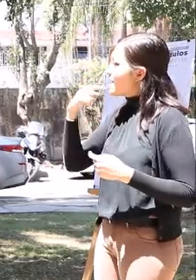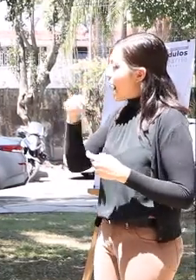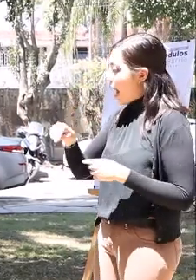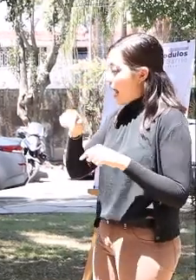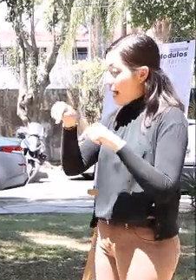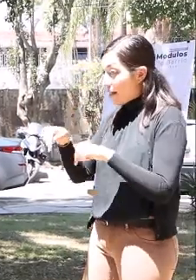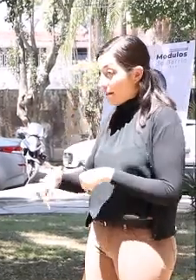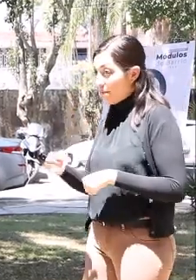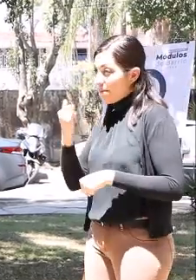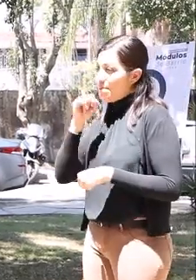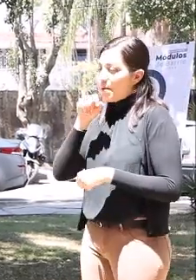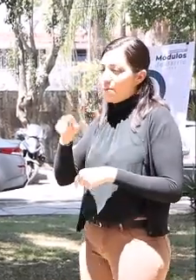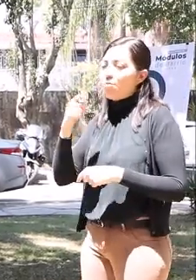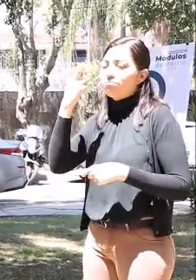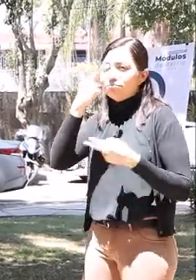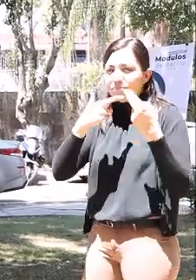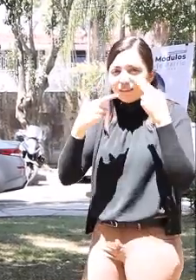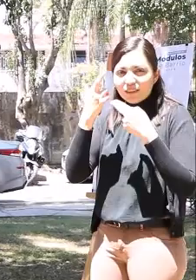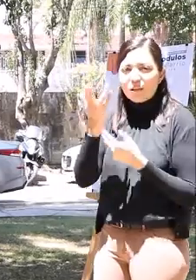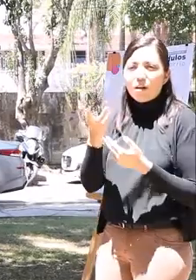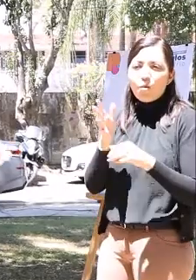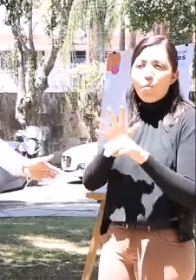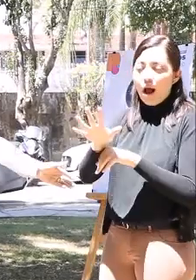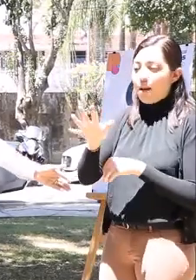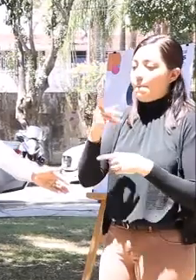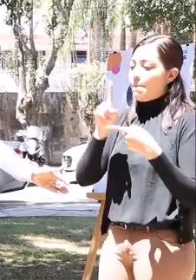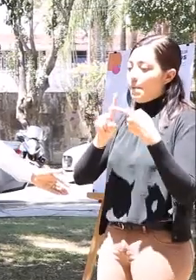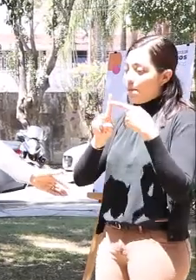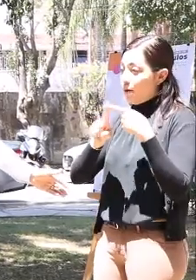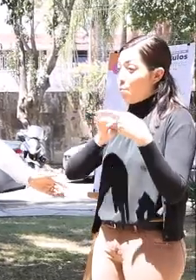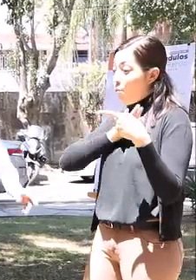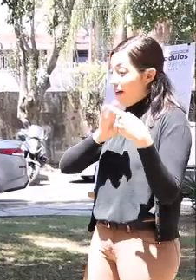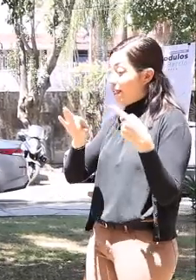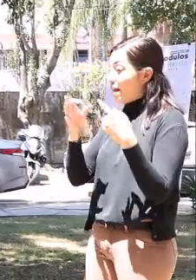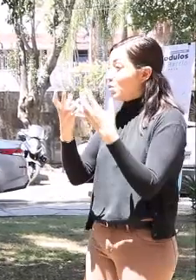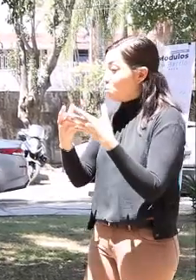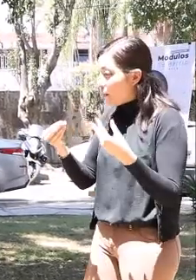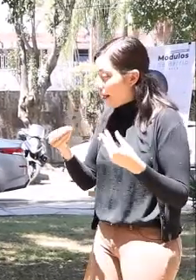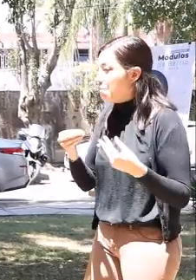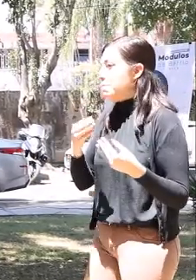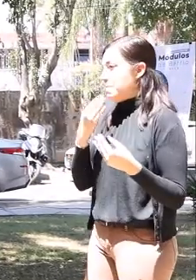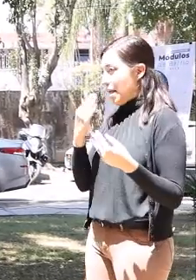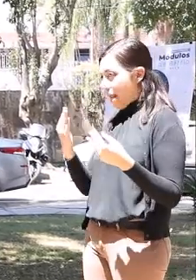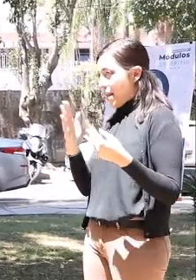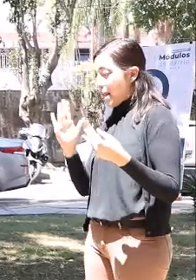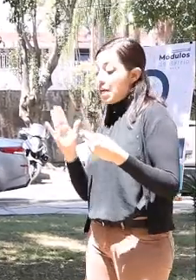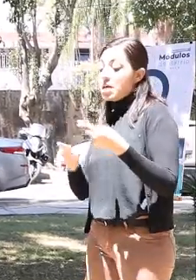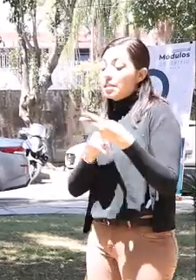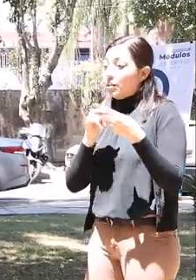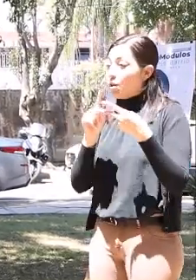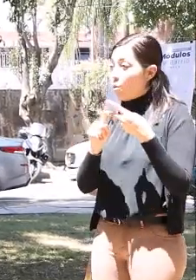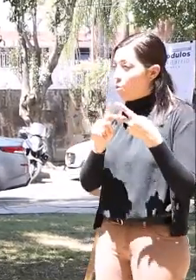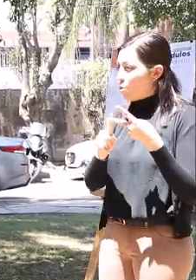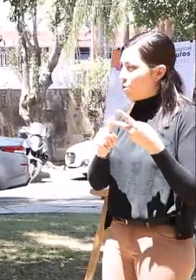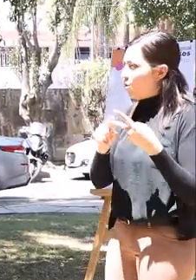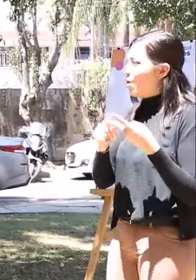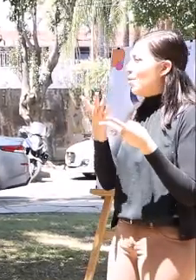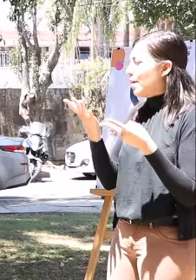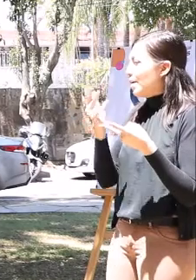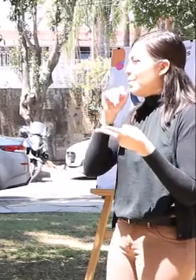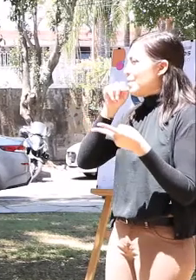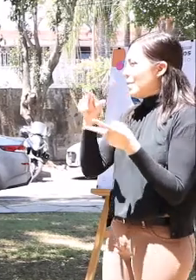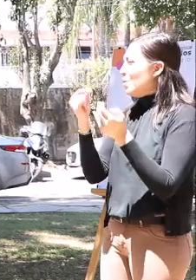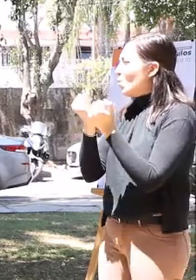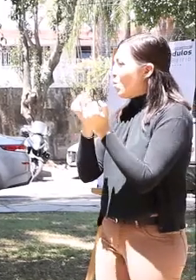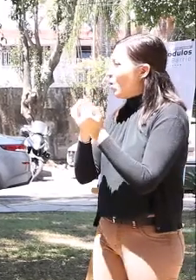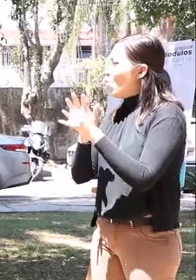Y entonces un seguimiento también, primero, si se pueden resolver, qué bien. Y segundo, desde aquí, pues